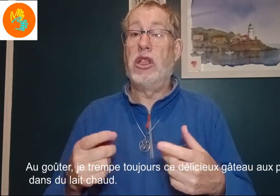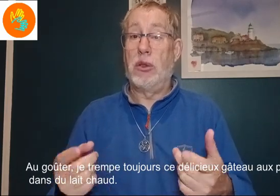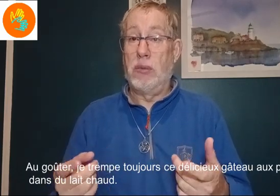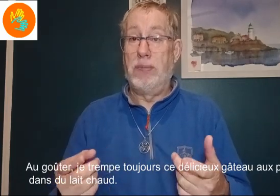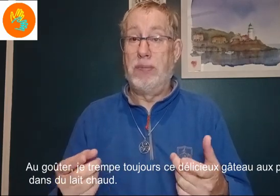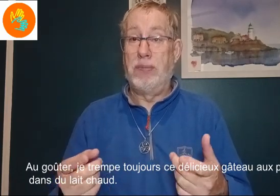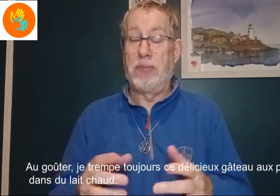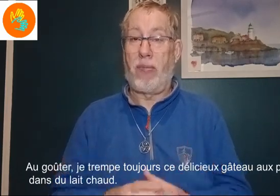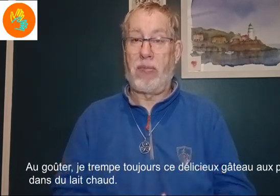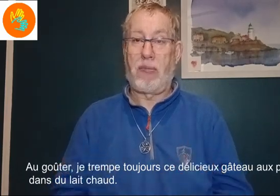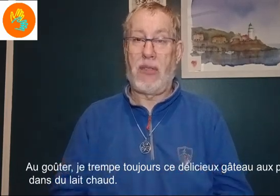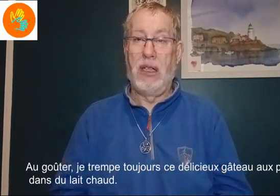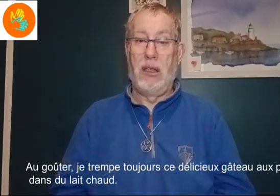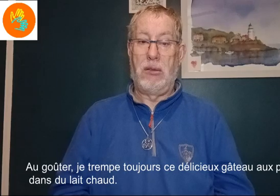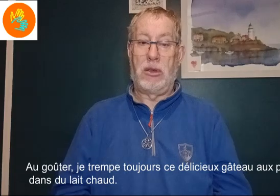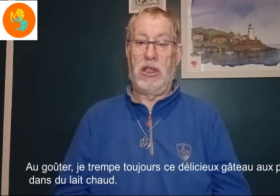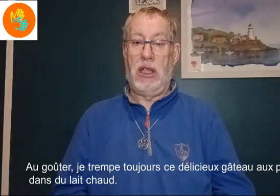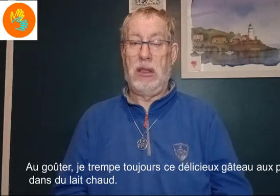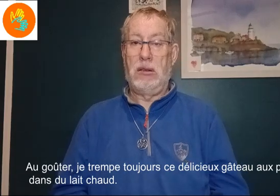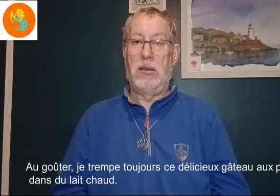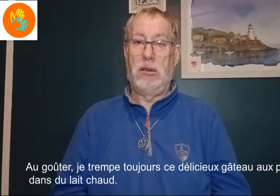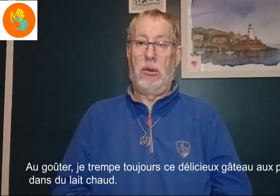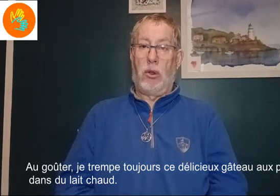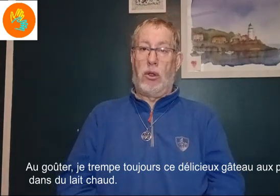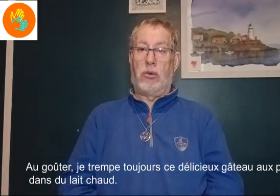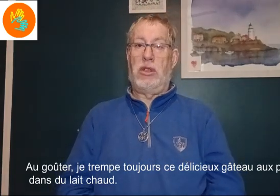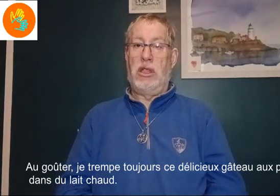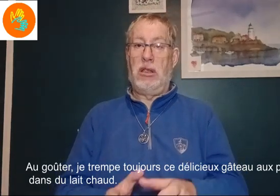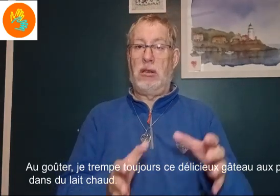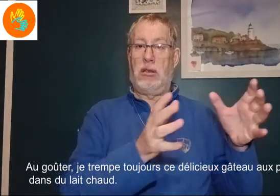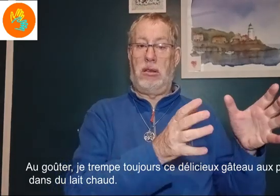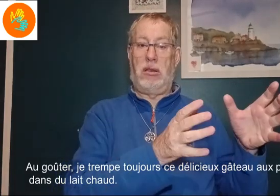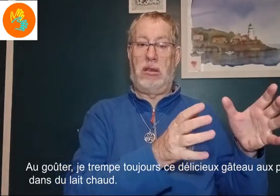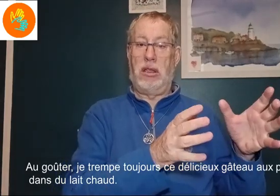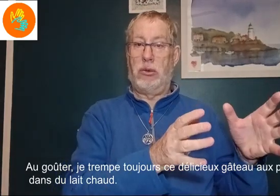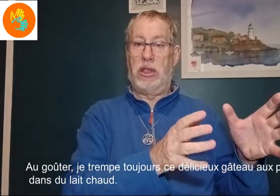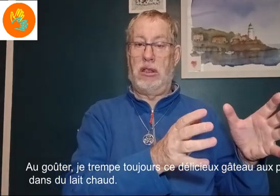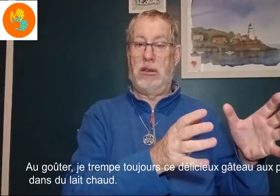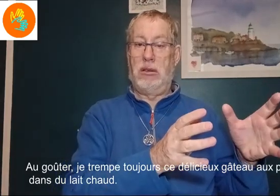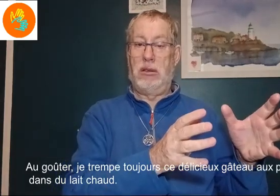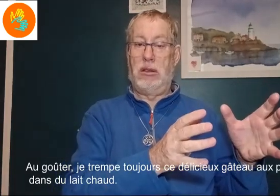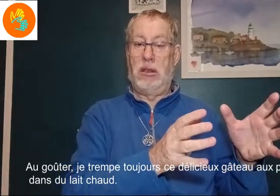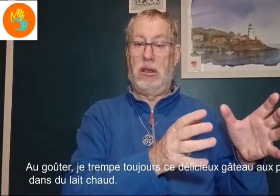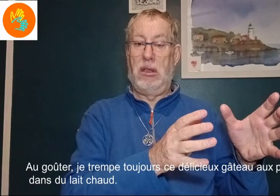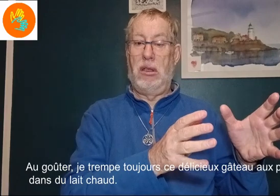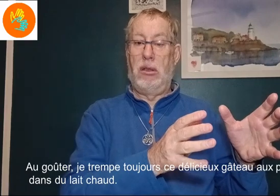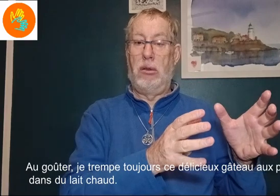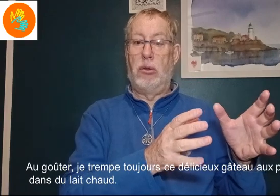chaud. Donc déjà, le quand on sait, c'est le goûter. Le